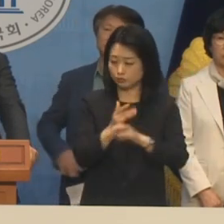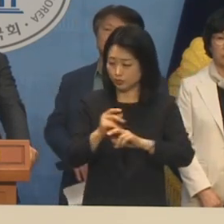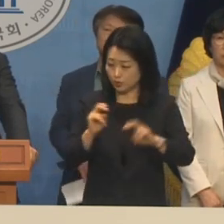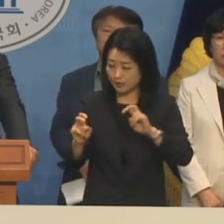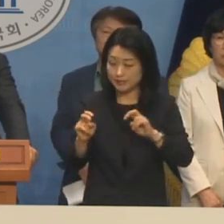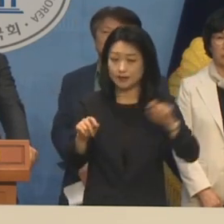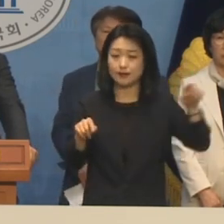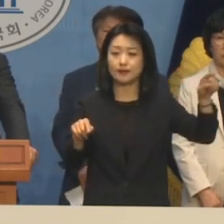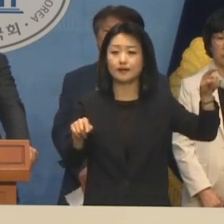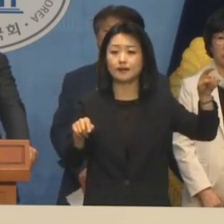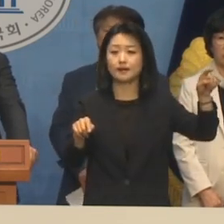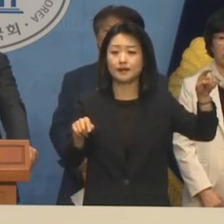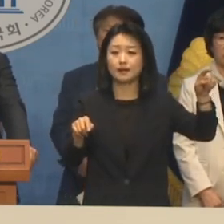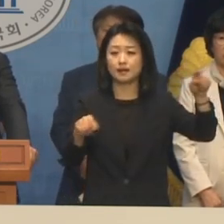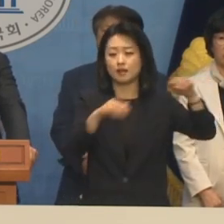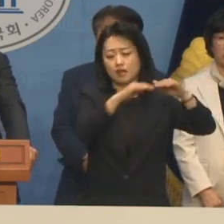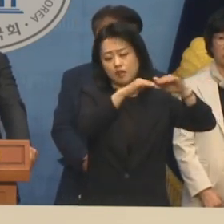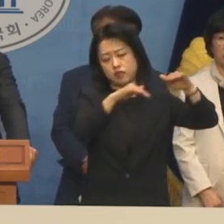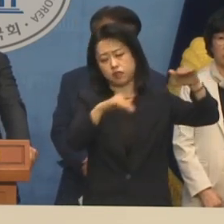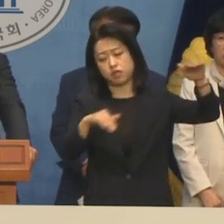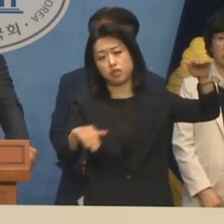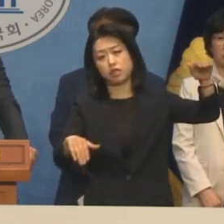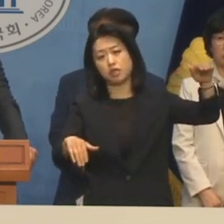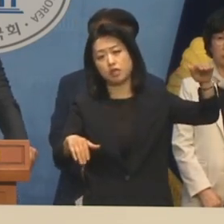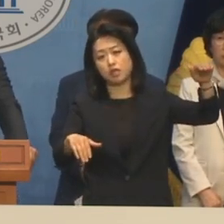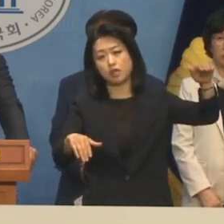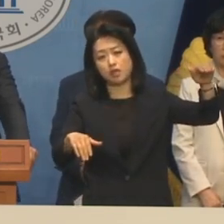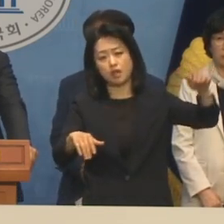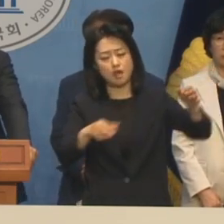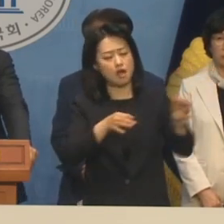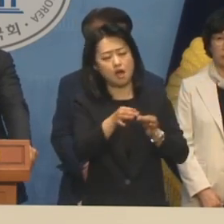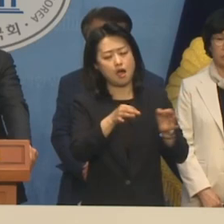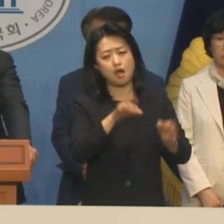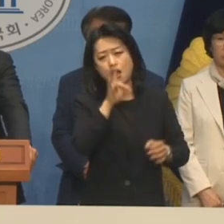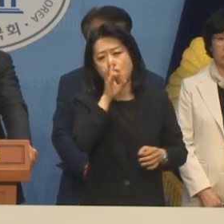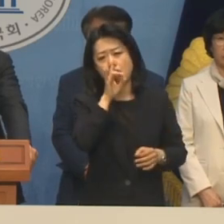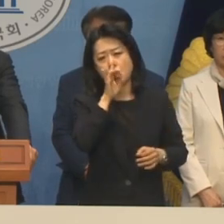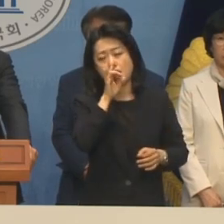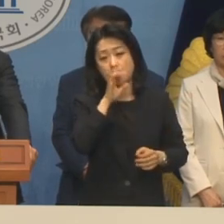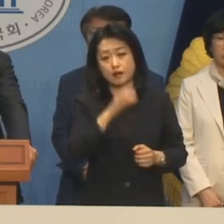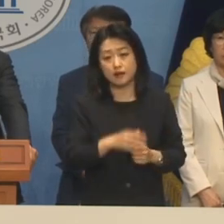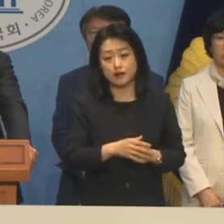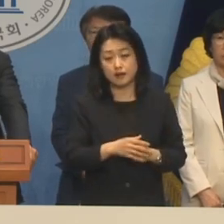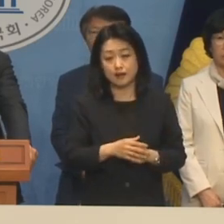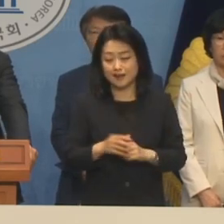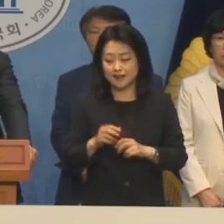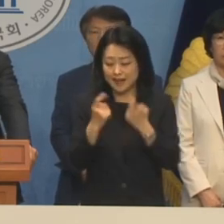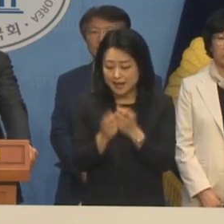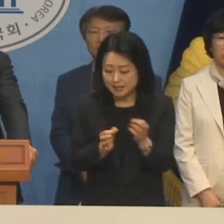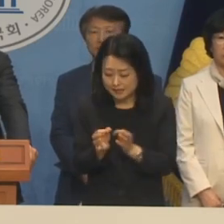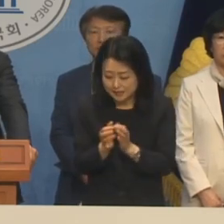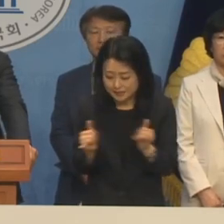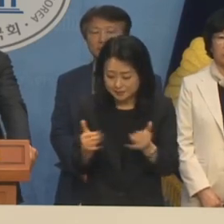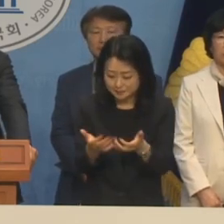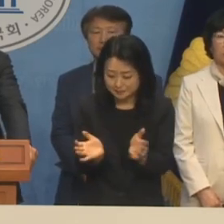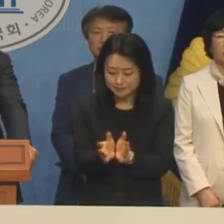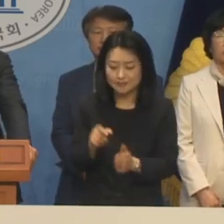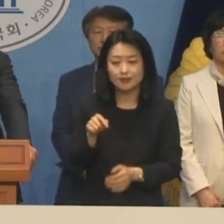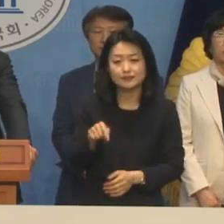사이에 있어서의 그런 거래 조건이 악화되면서 특히 소상공인